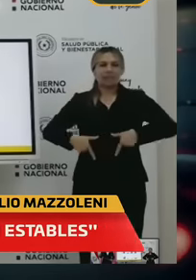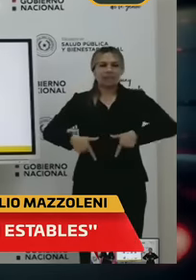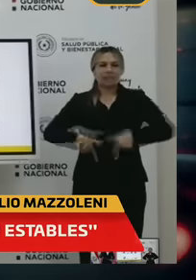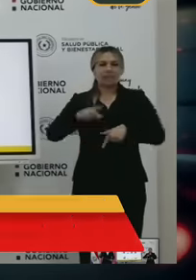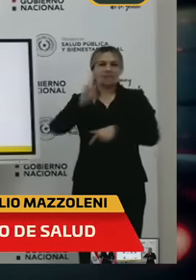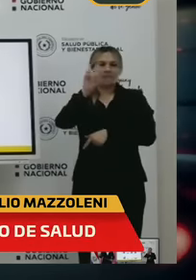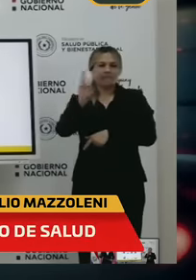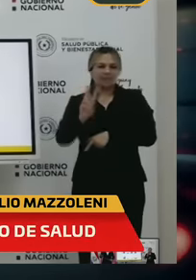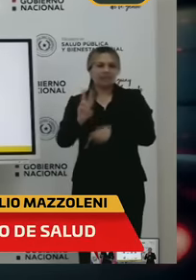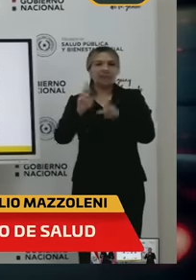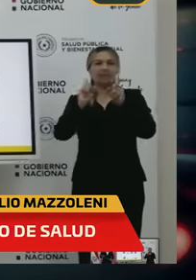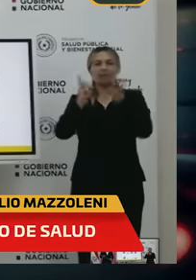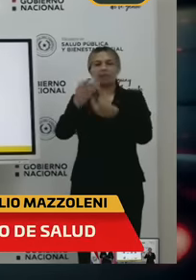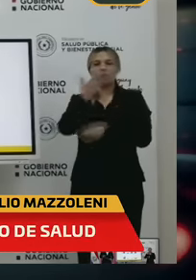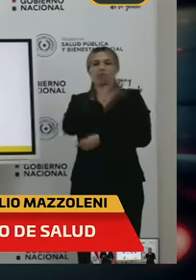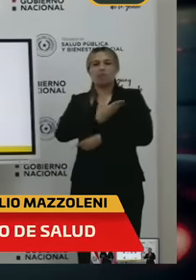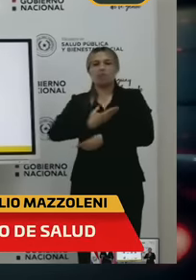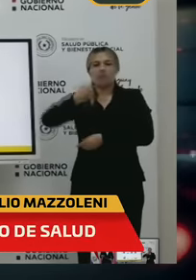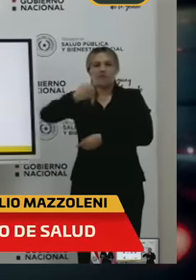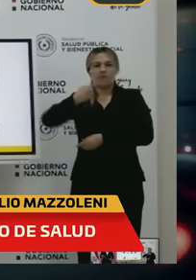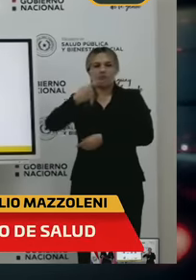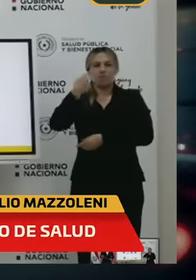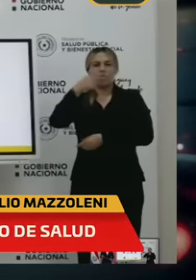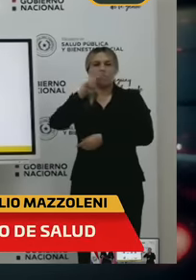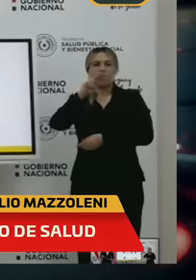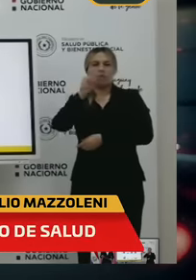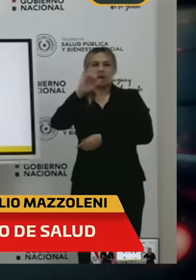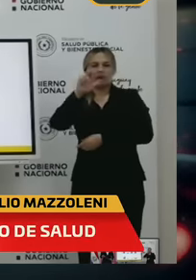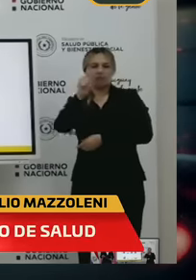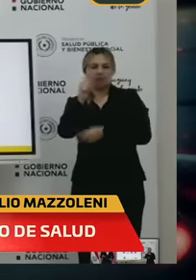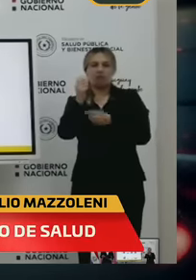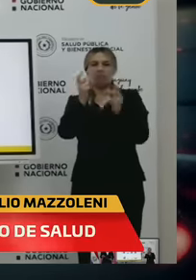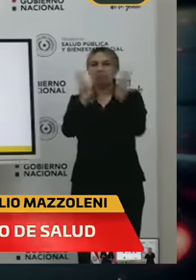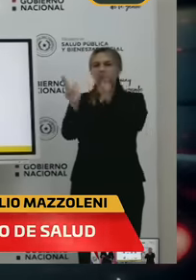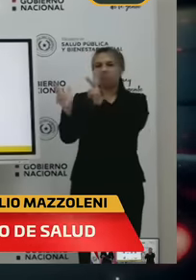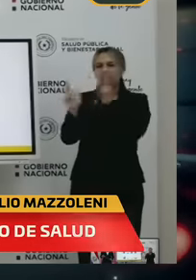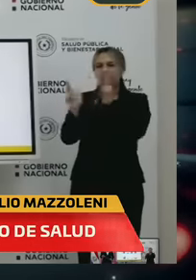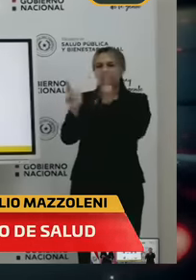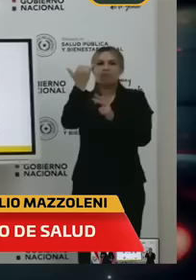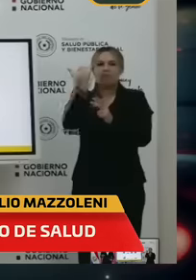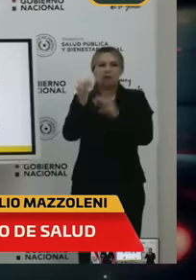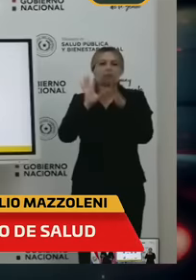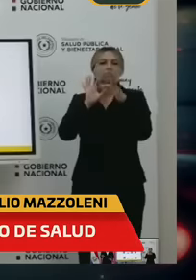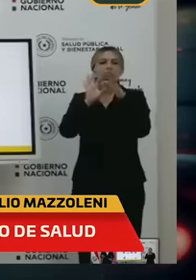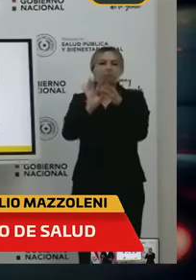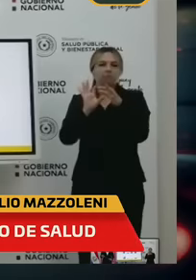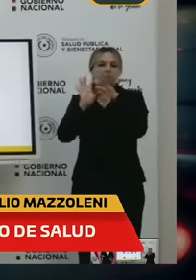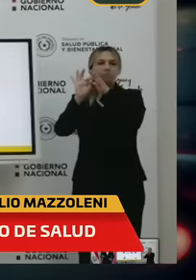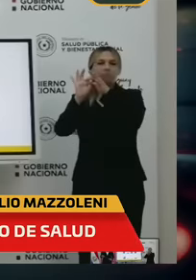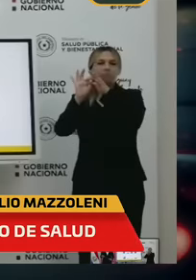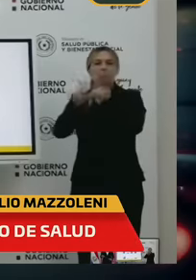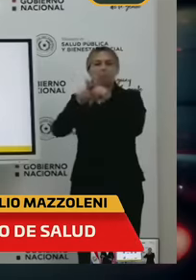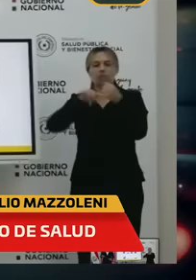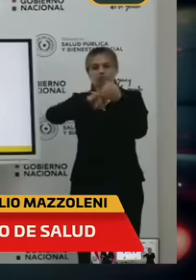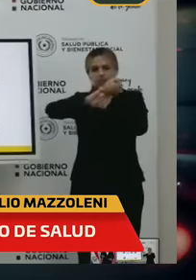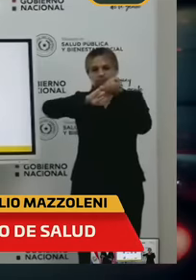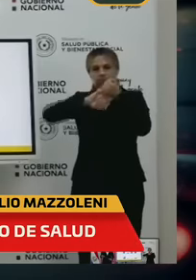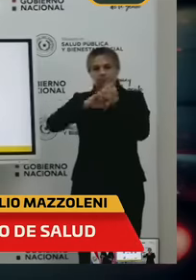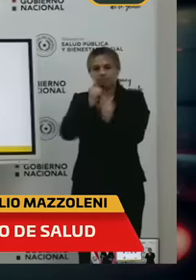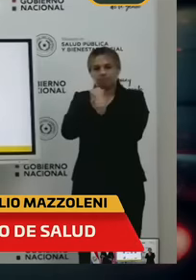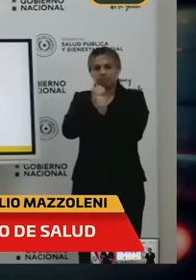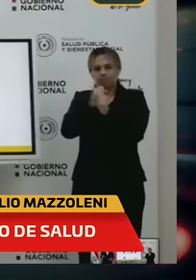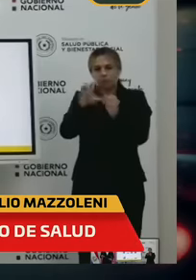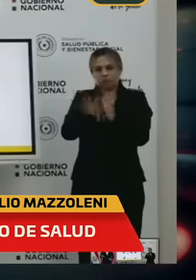gobernador de Guairá, y también ahí tenemos una alianza con compromiso de trabajo